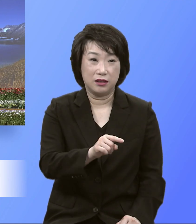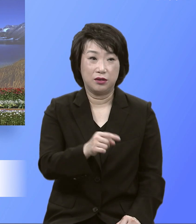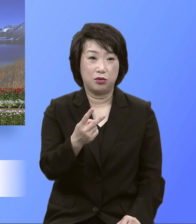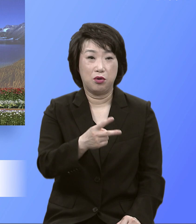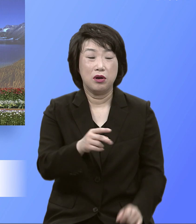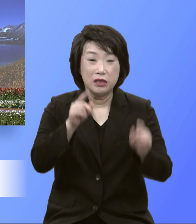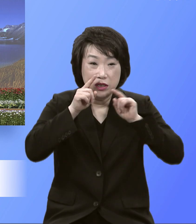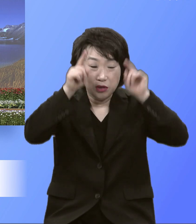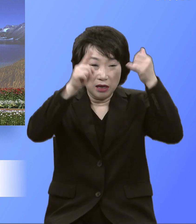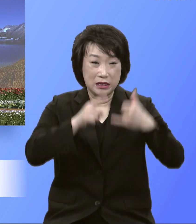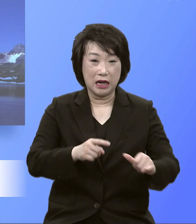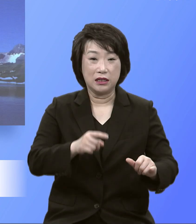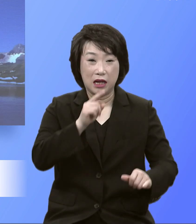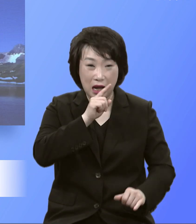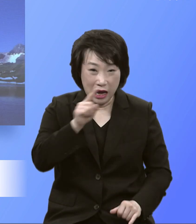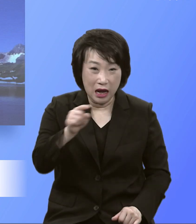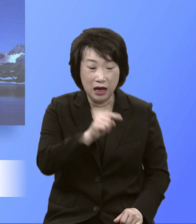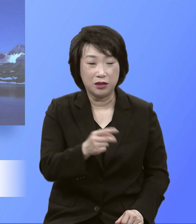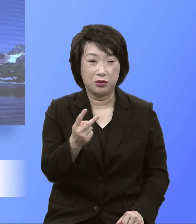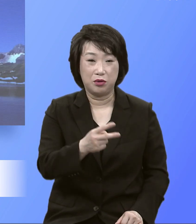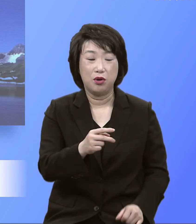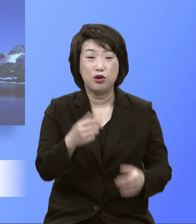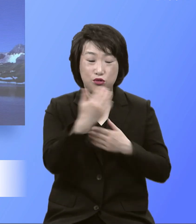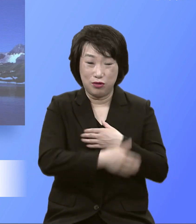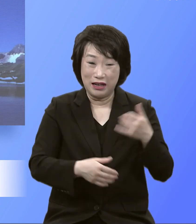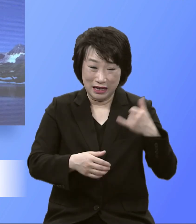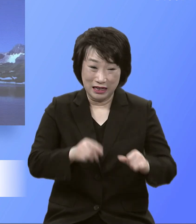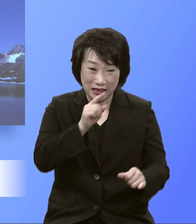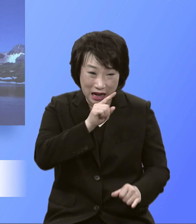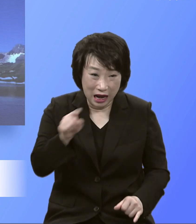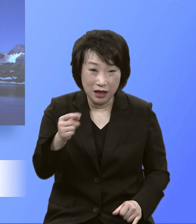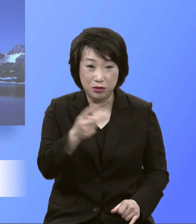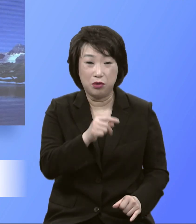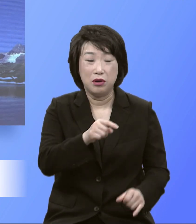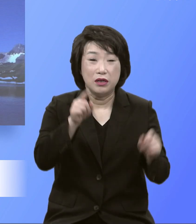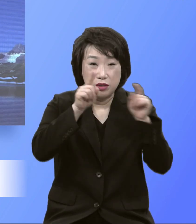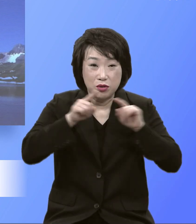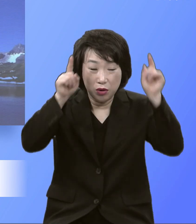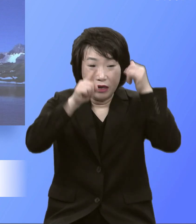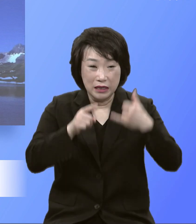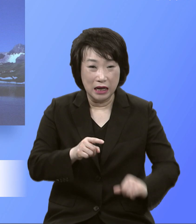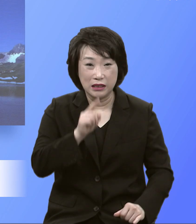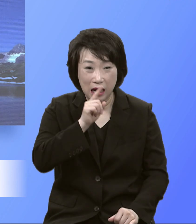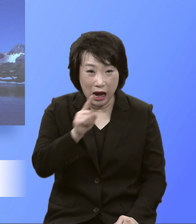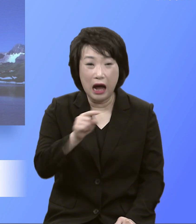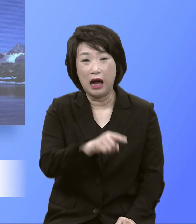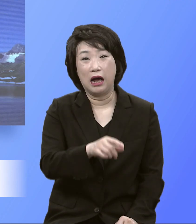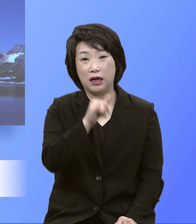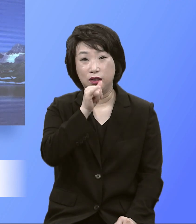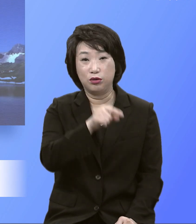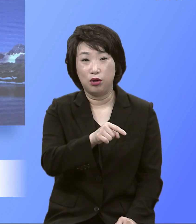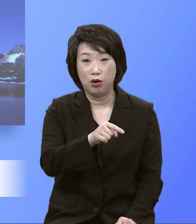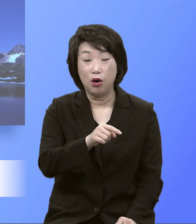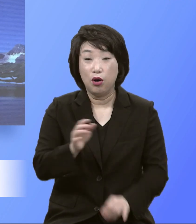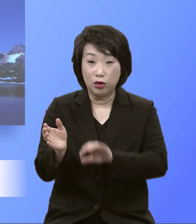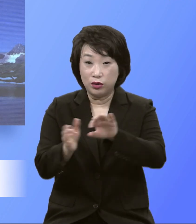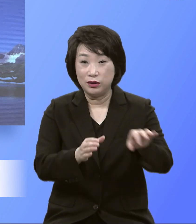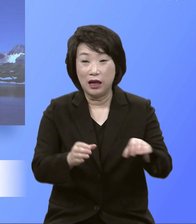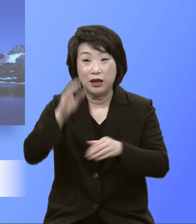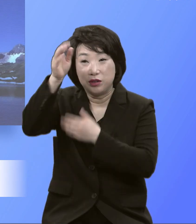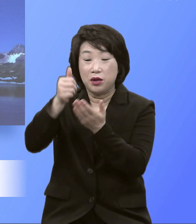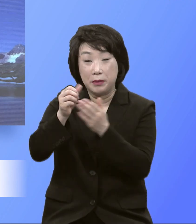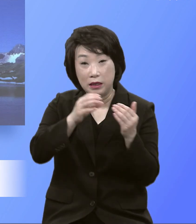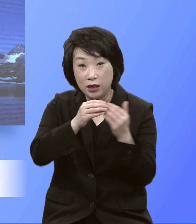그리고 진노의 자식들아, 그리고 육신의 자식들아, 그리고 지옥의 자식들아. 근데